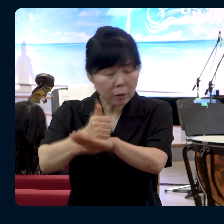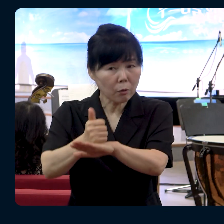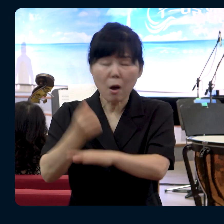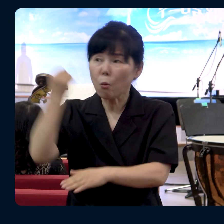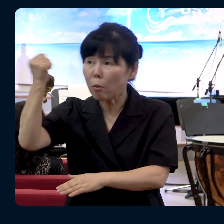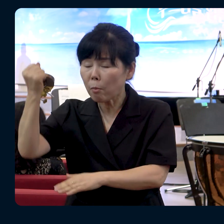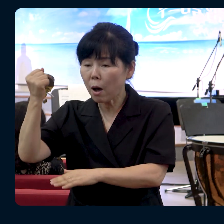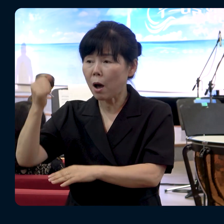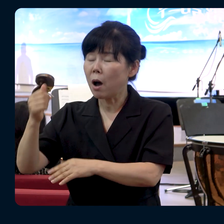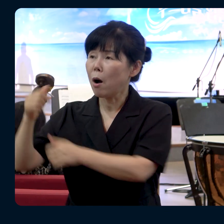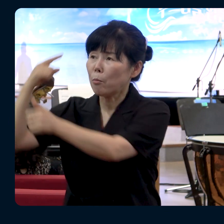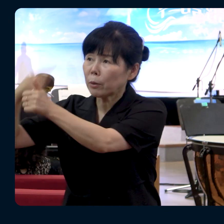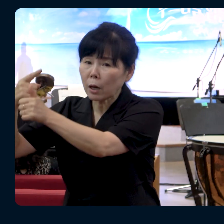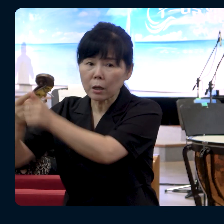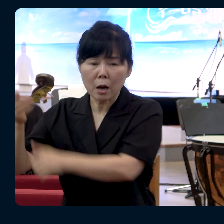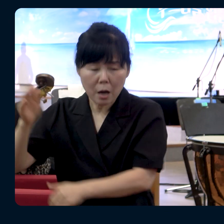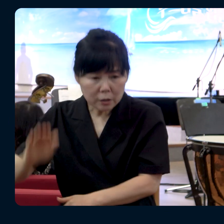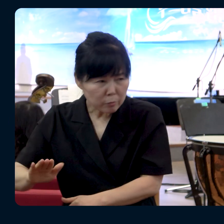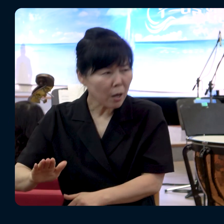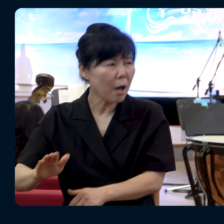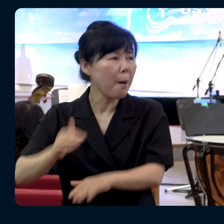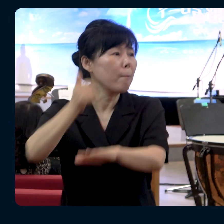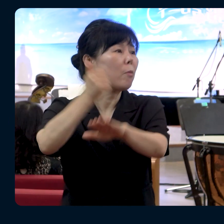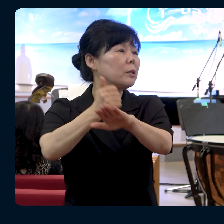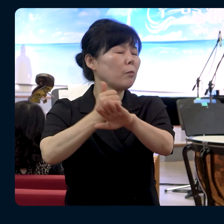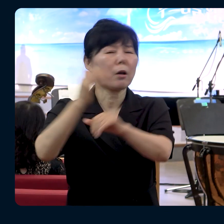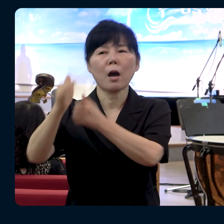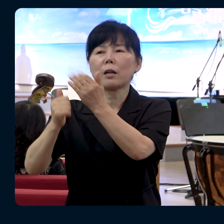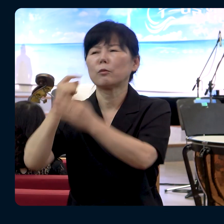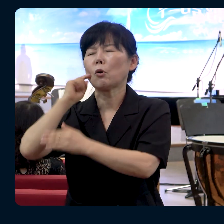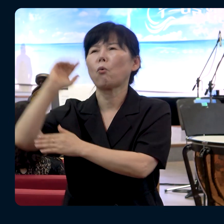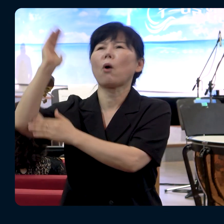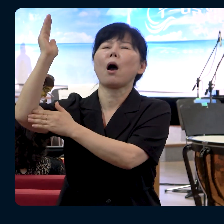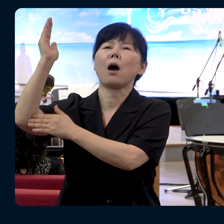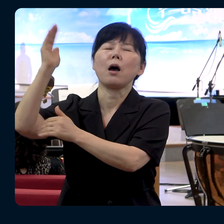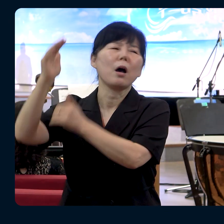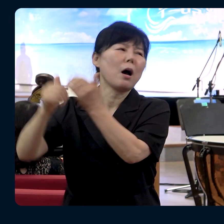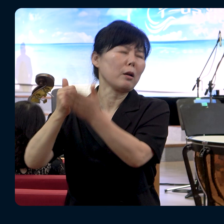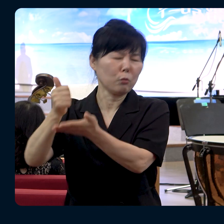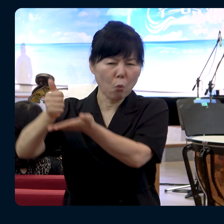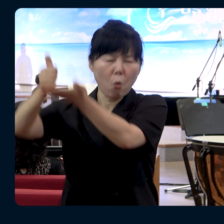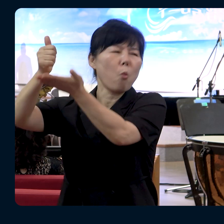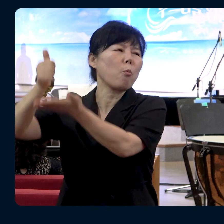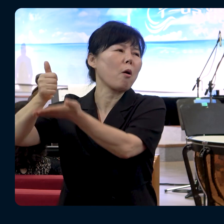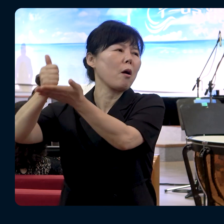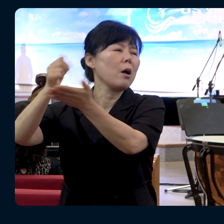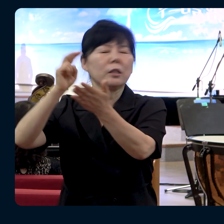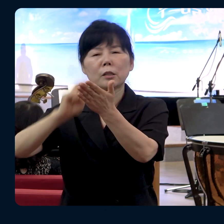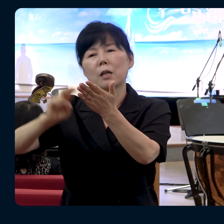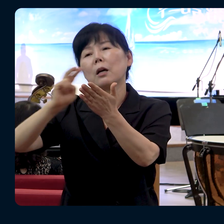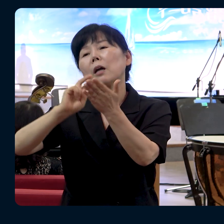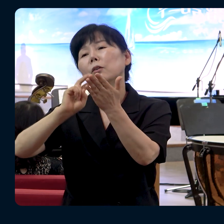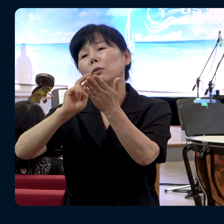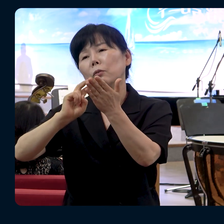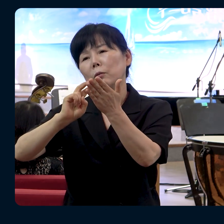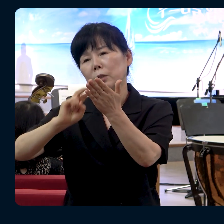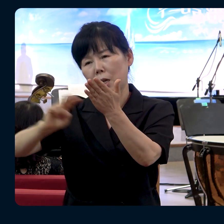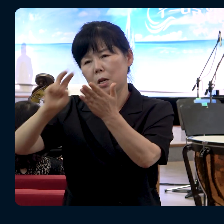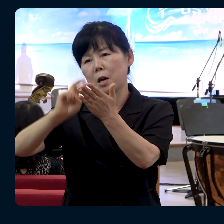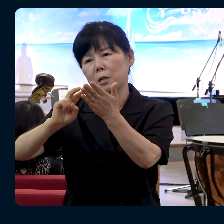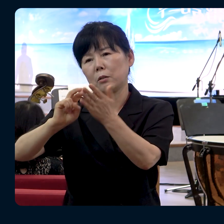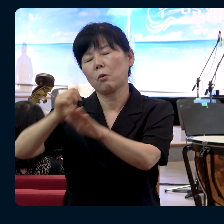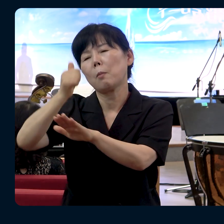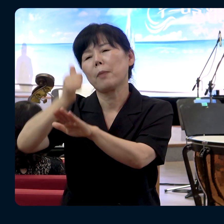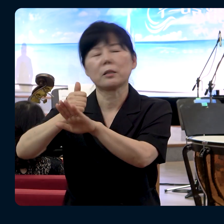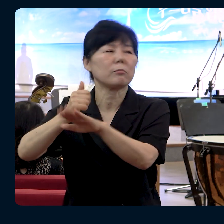하나님께 영광을 올려드려요. 하나님이 가장 크신 분이라는 걸 고백한단 말이죠. 그런데 시편 88편에 보면